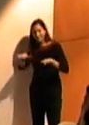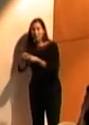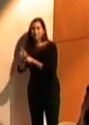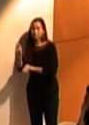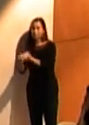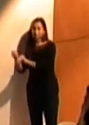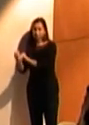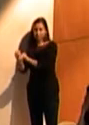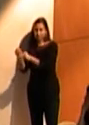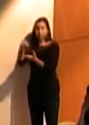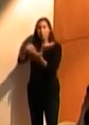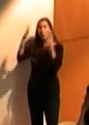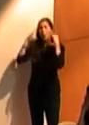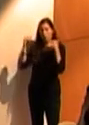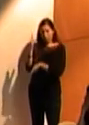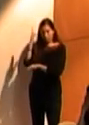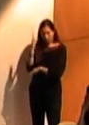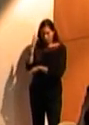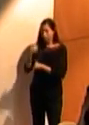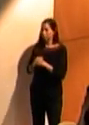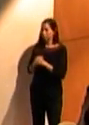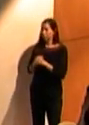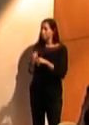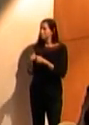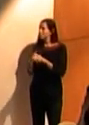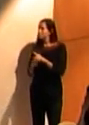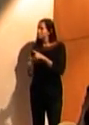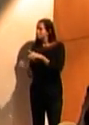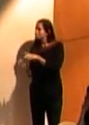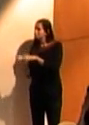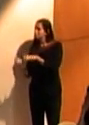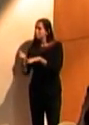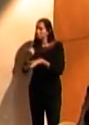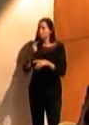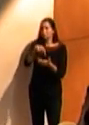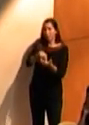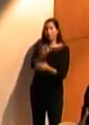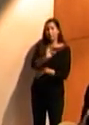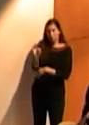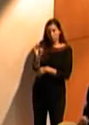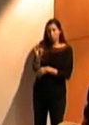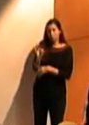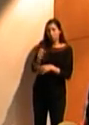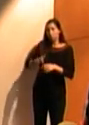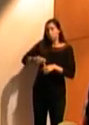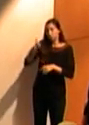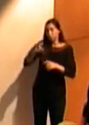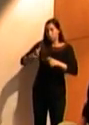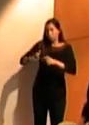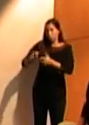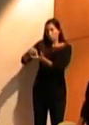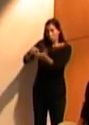Pays-Bas, qui commence à faire à émerger aussi pas mal en France dans différents établissements, qui en fait par une